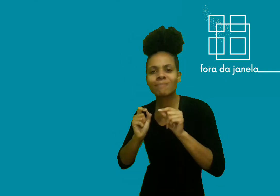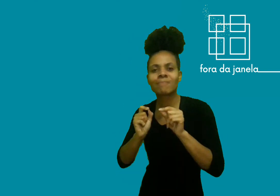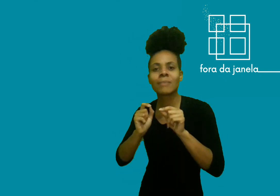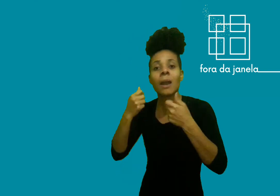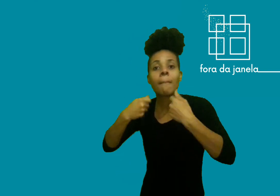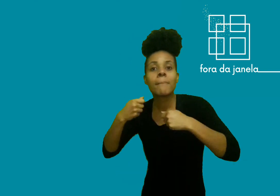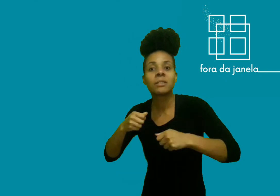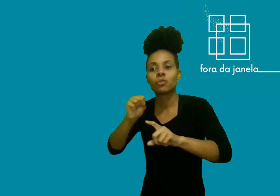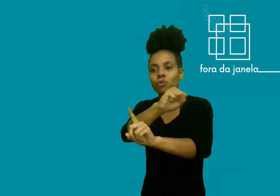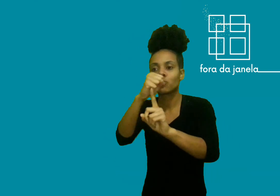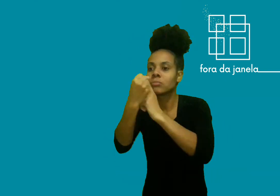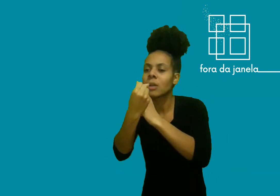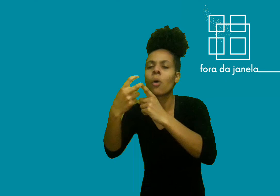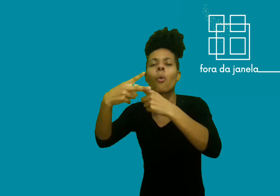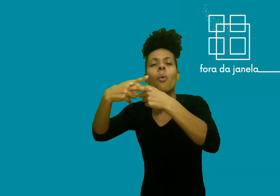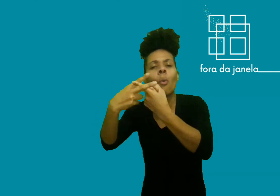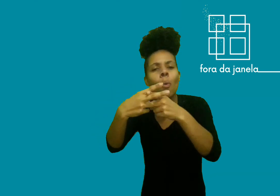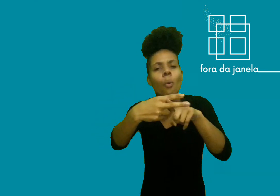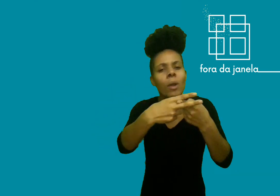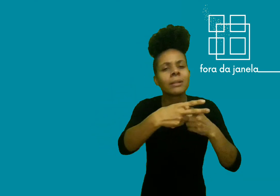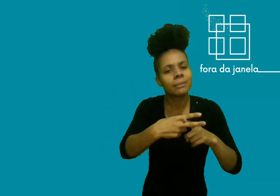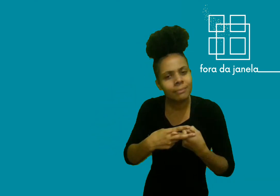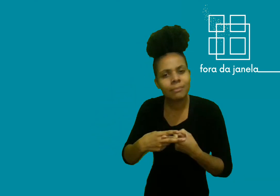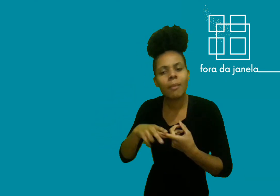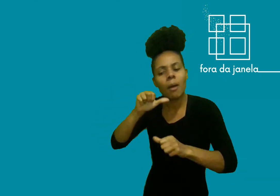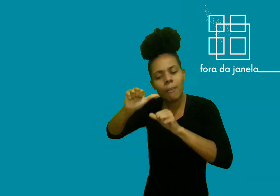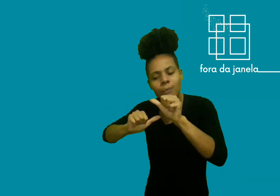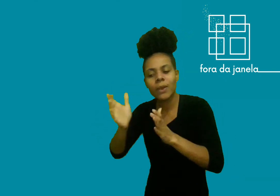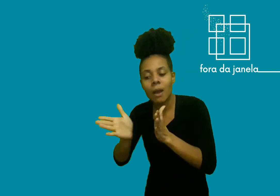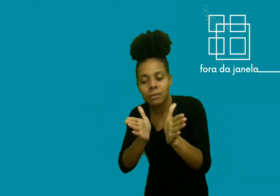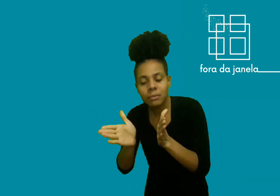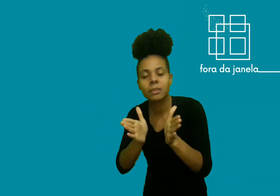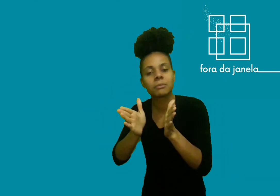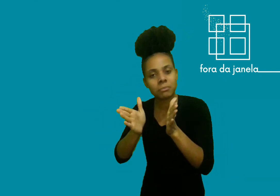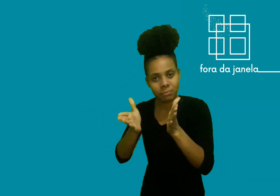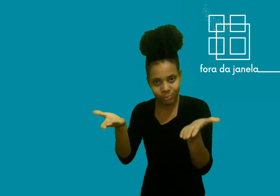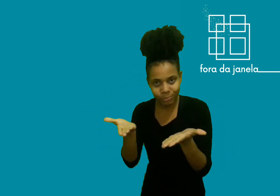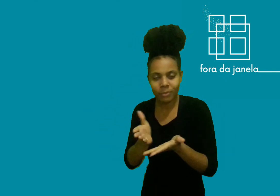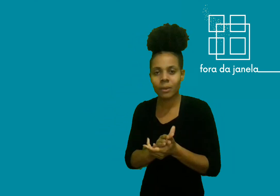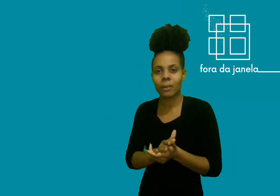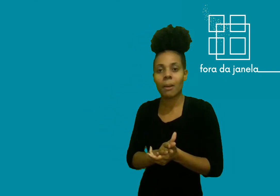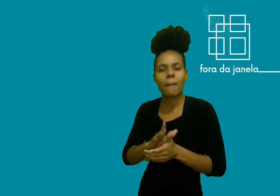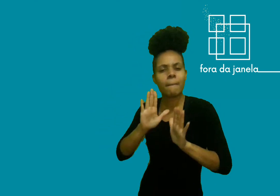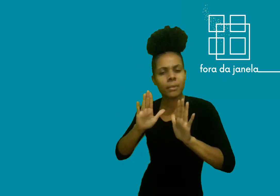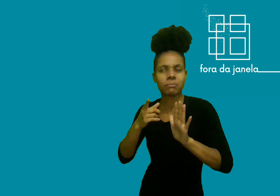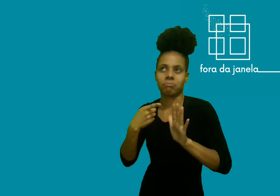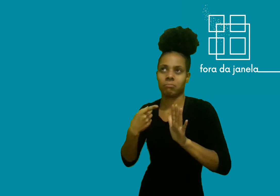pessoas são a própria sociedade. Isso. Eu acho assim, eu tava pensando um pouco nessa questão da acessibilidade, porque a gente sempre acha que a gente tem